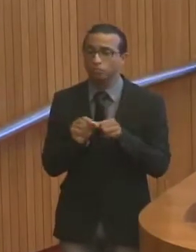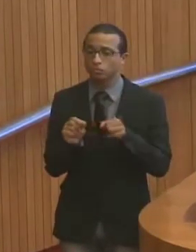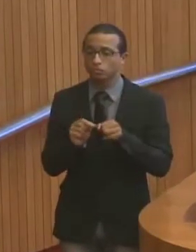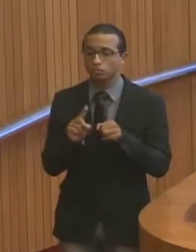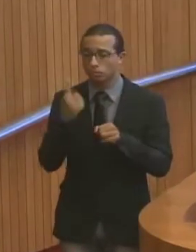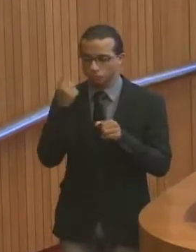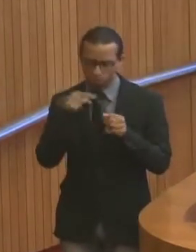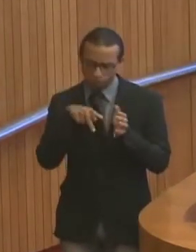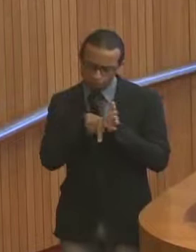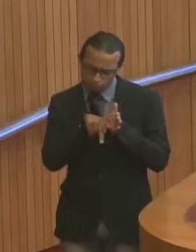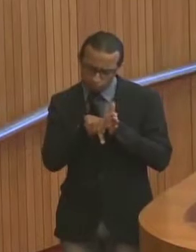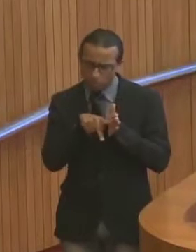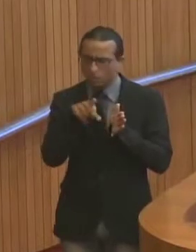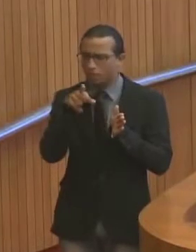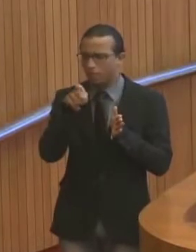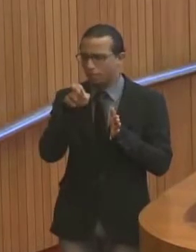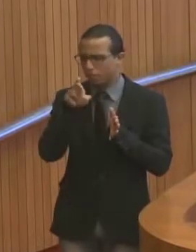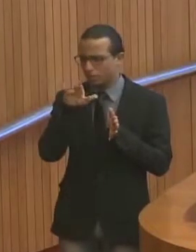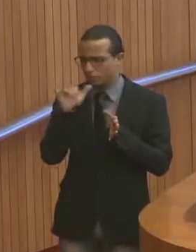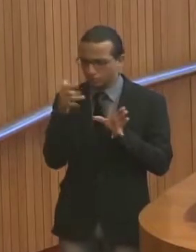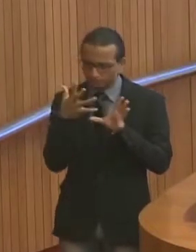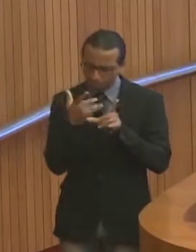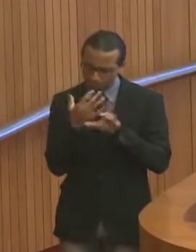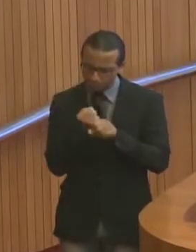uma perícia contábil